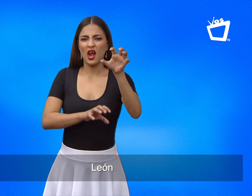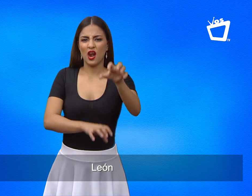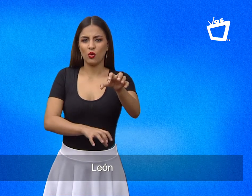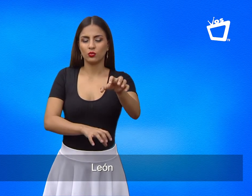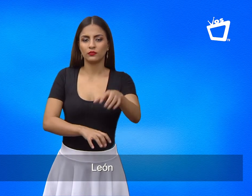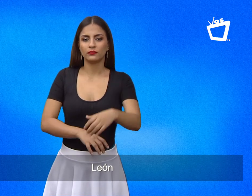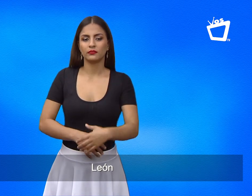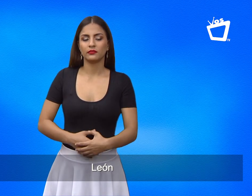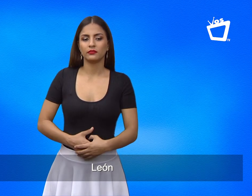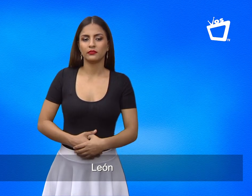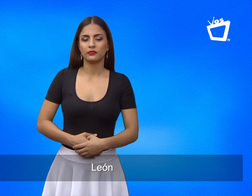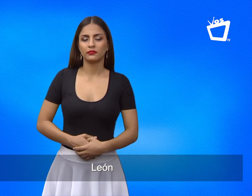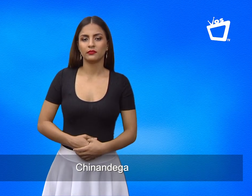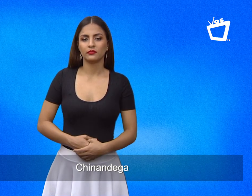León.